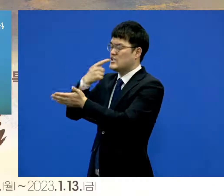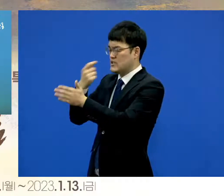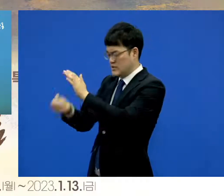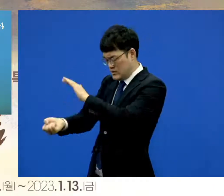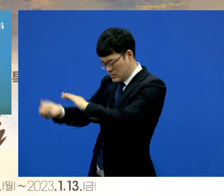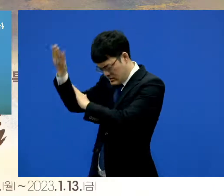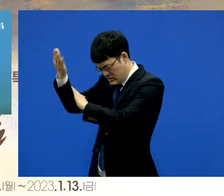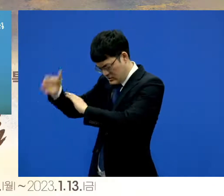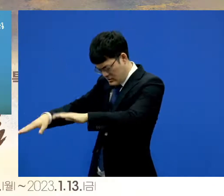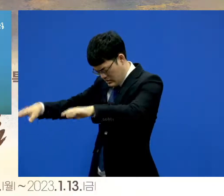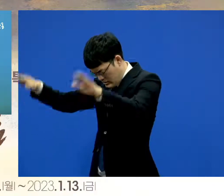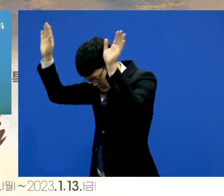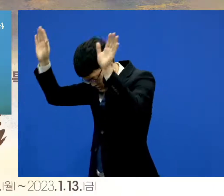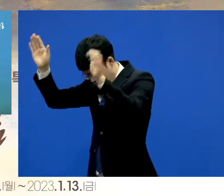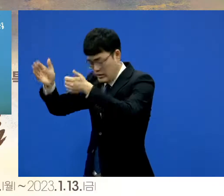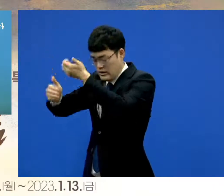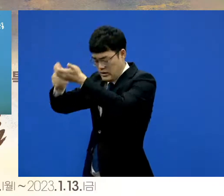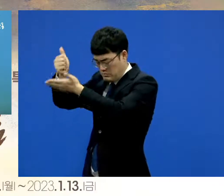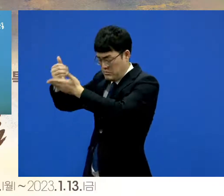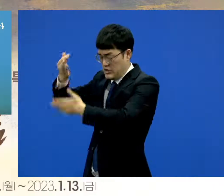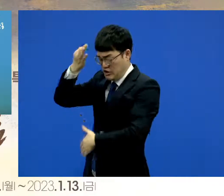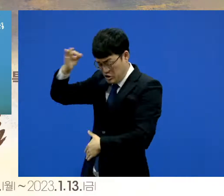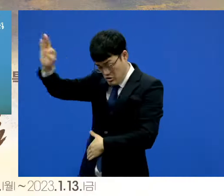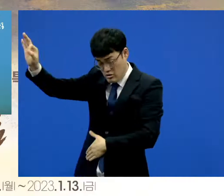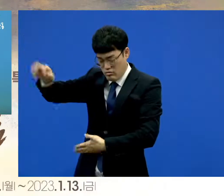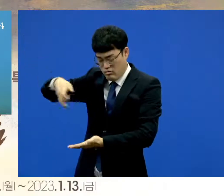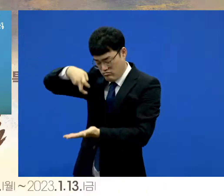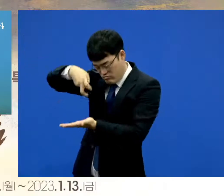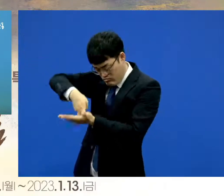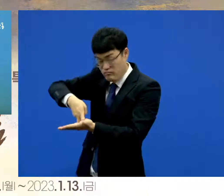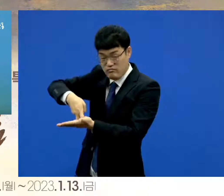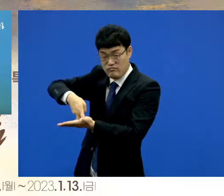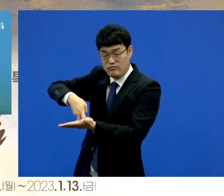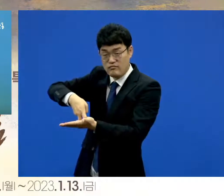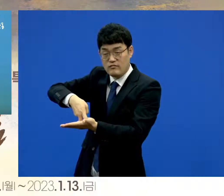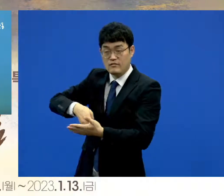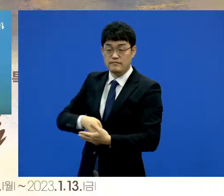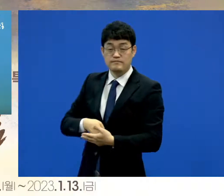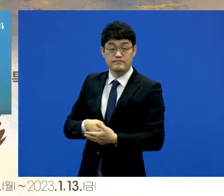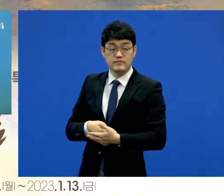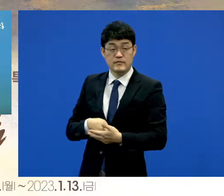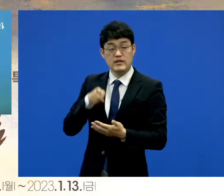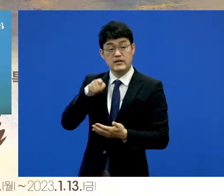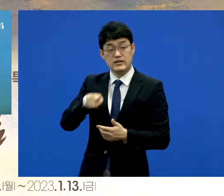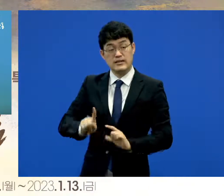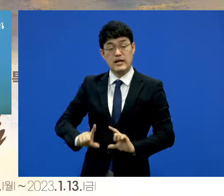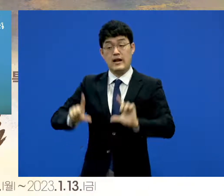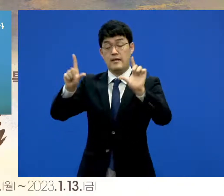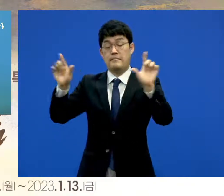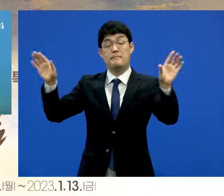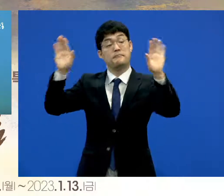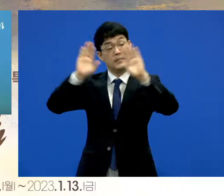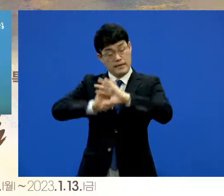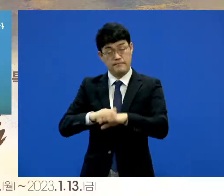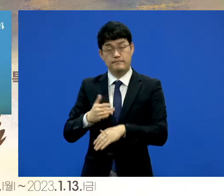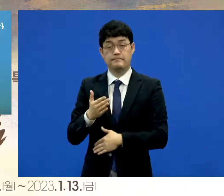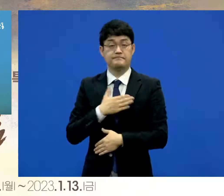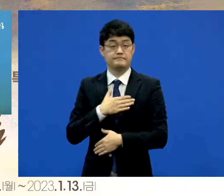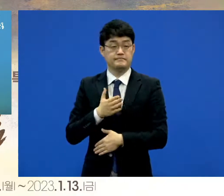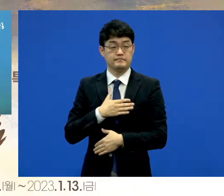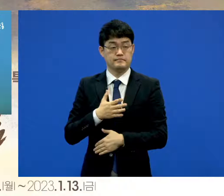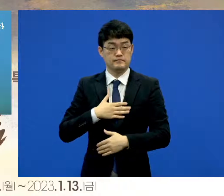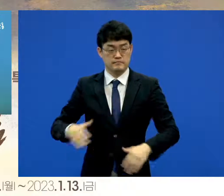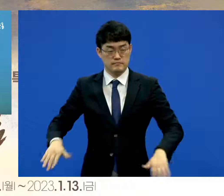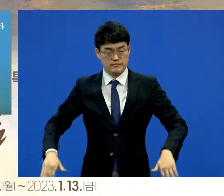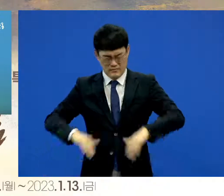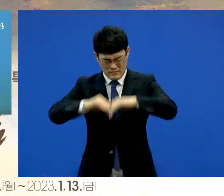하나님을 하나님으로 인정하고 무릎을 꿇었다. 그날 밤 아마 나는 온